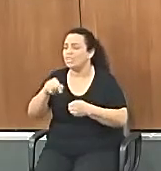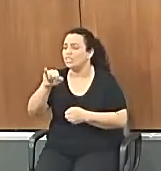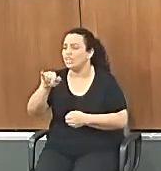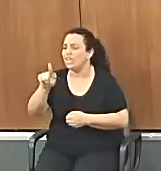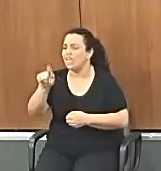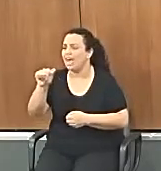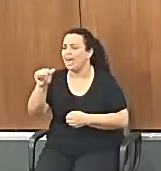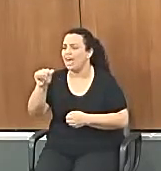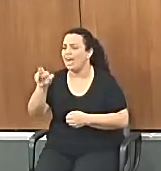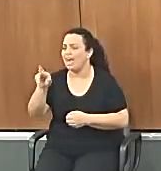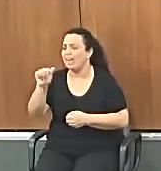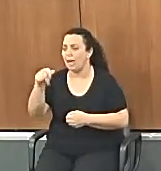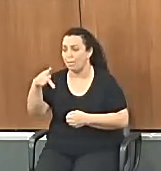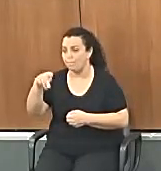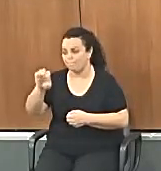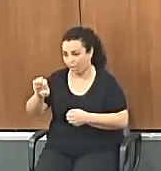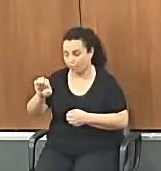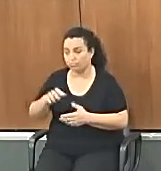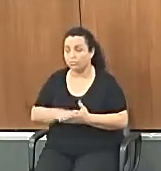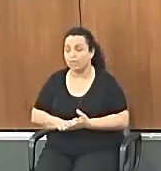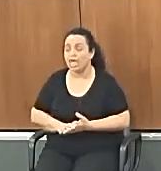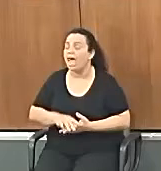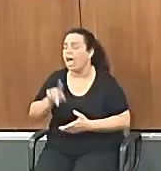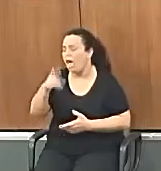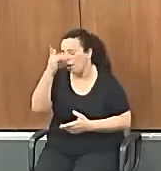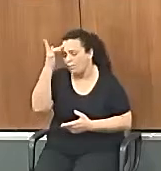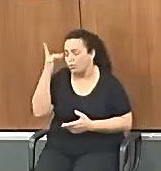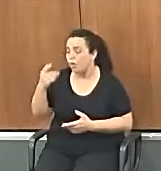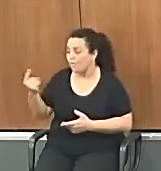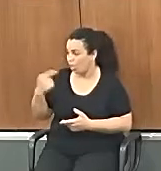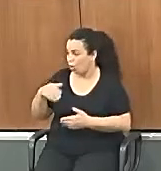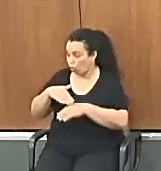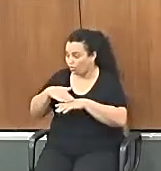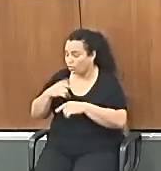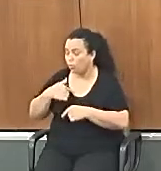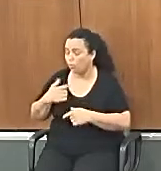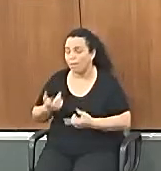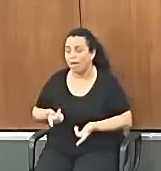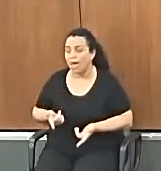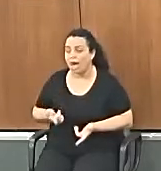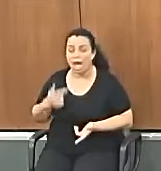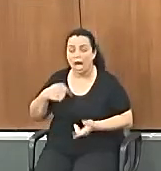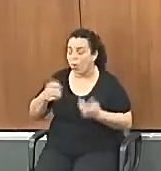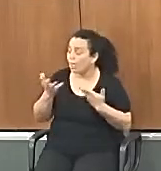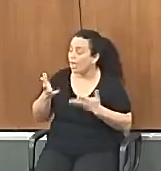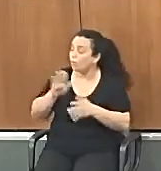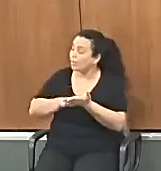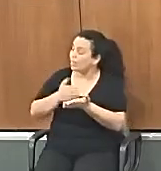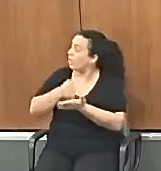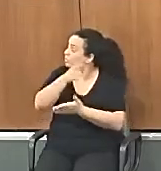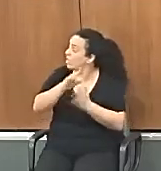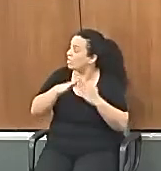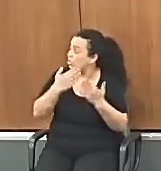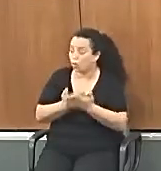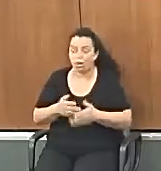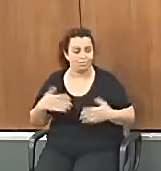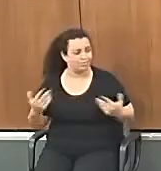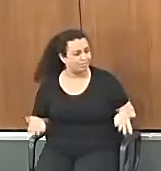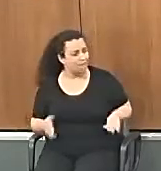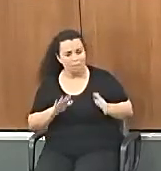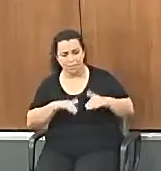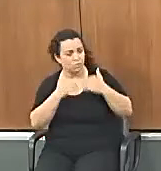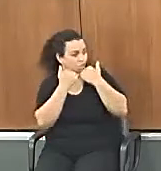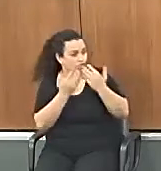o problema lá que não adianta ter um terço uma criança que ainda não aprendeu a língua de sinais ela tá vendo só alguém gesticular mão